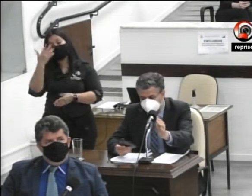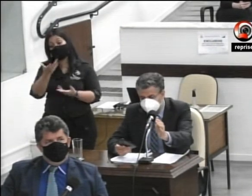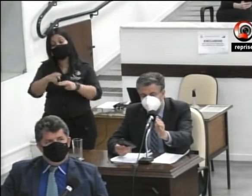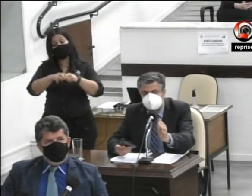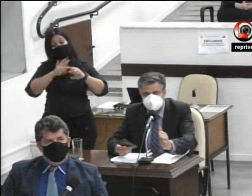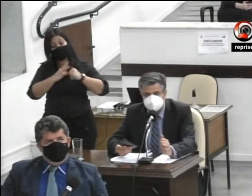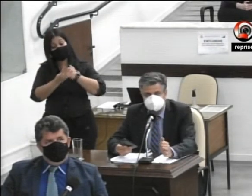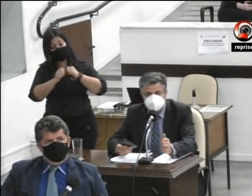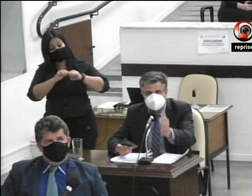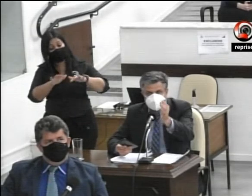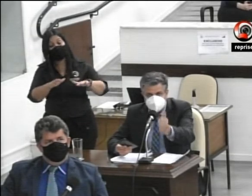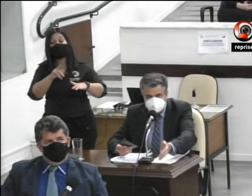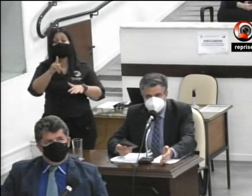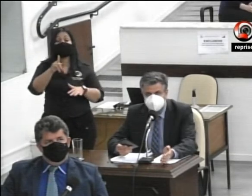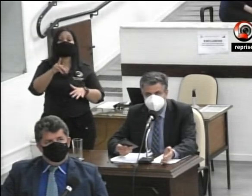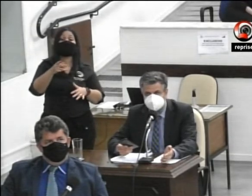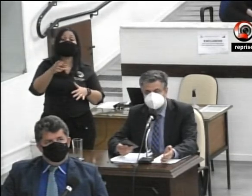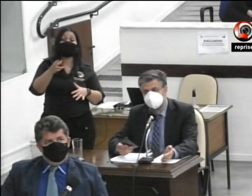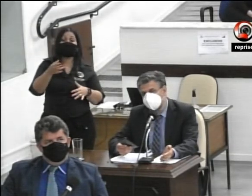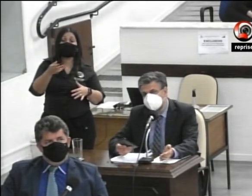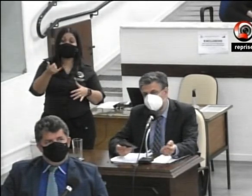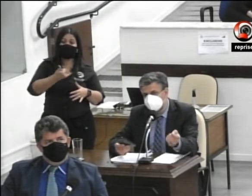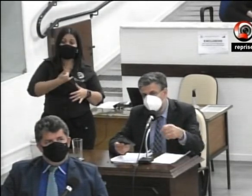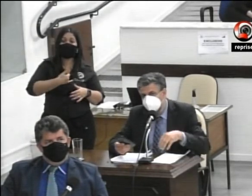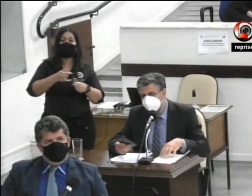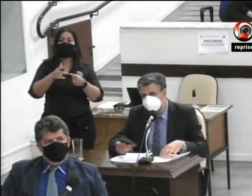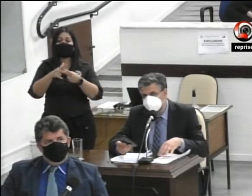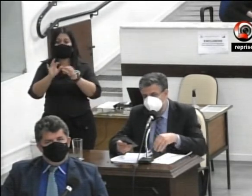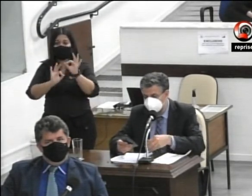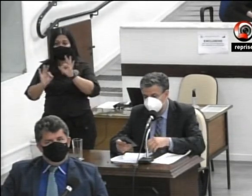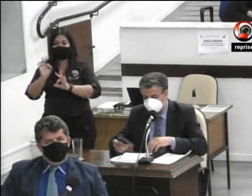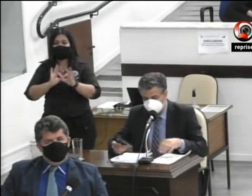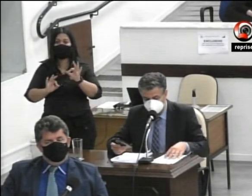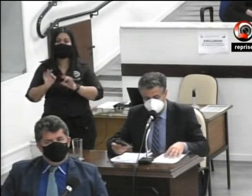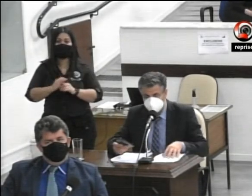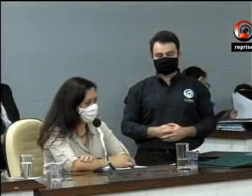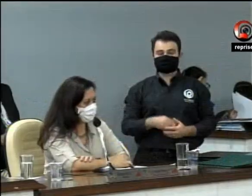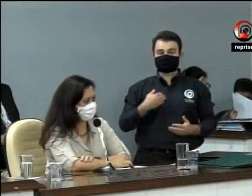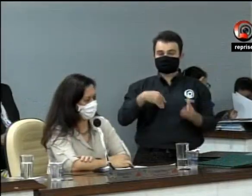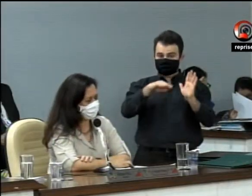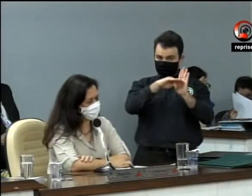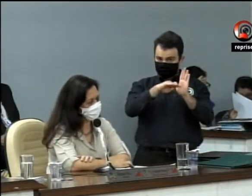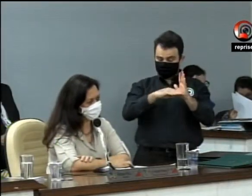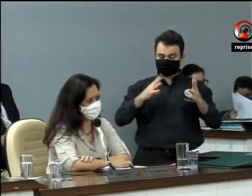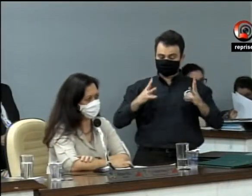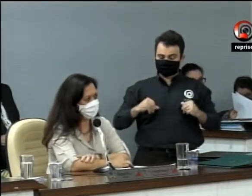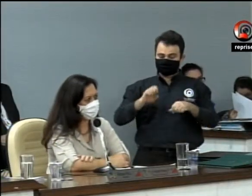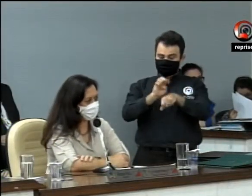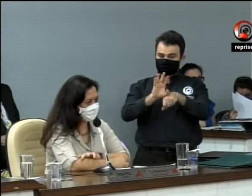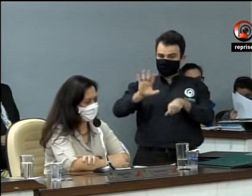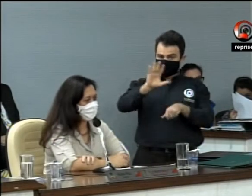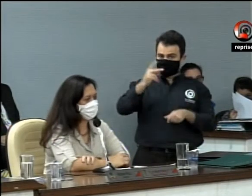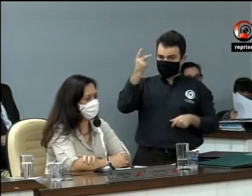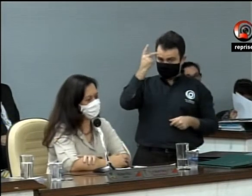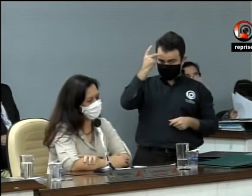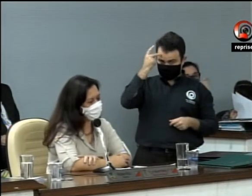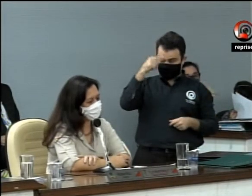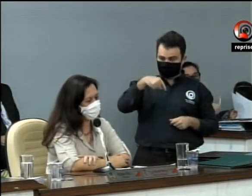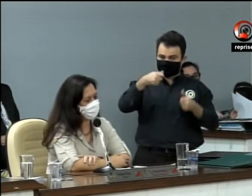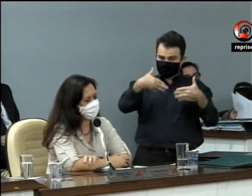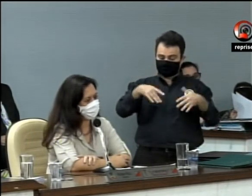saber objetivamente, foi feita essa correção? De acordo com o Código Sanitário do Estado de São Paulo, qual a gente segue, as salas